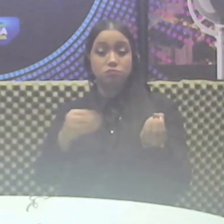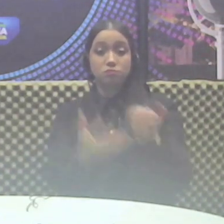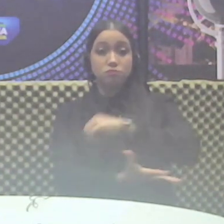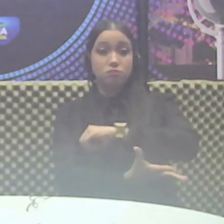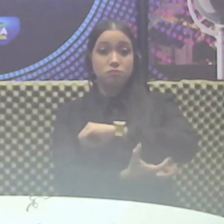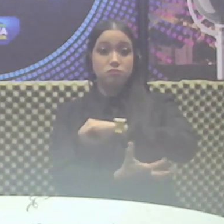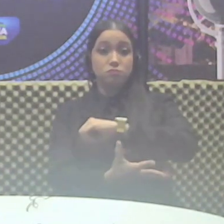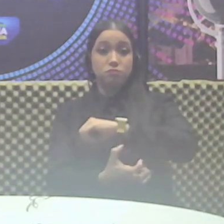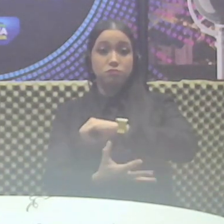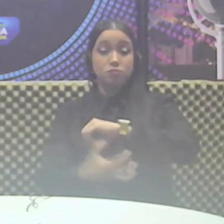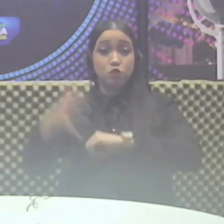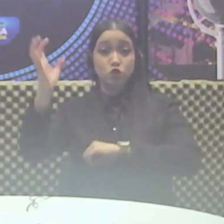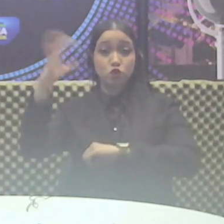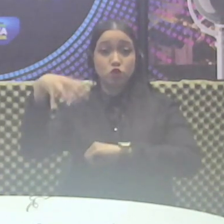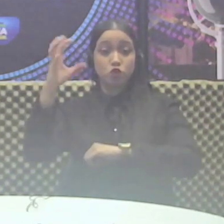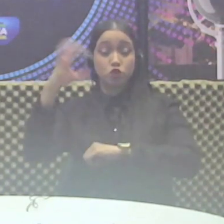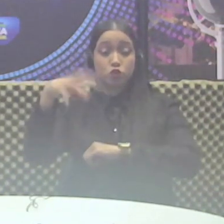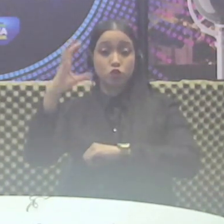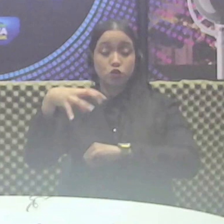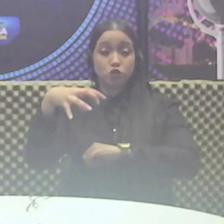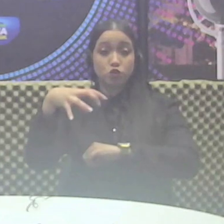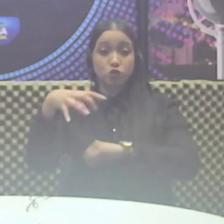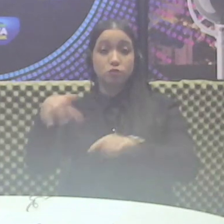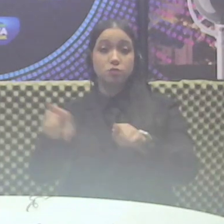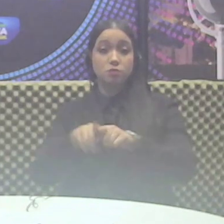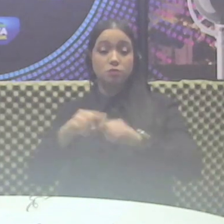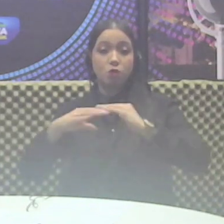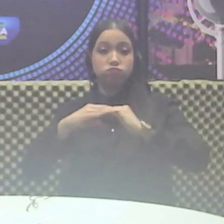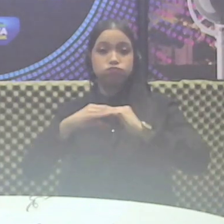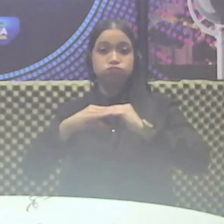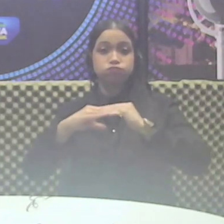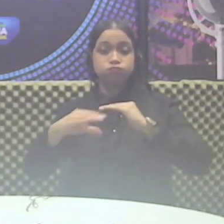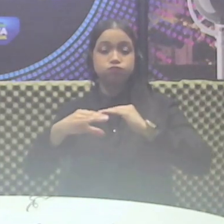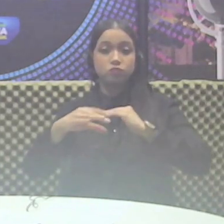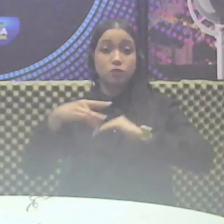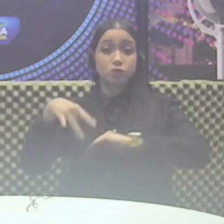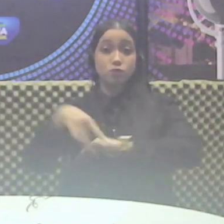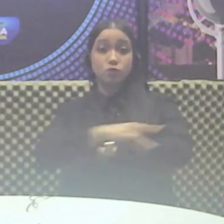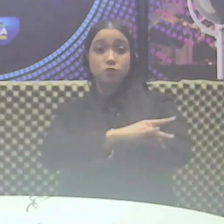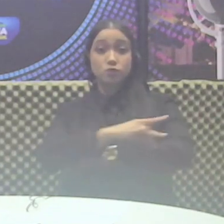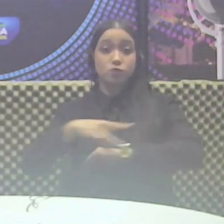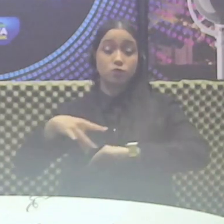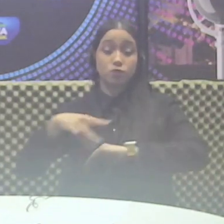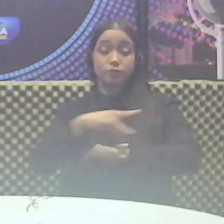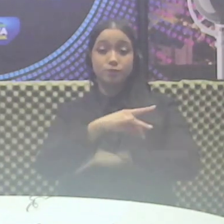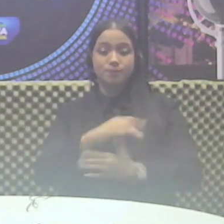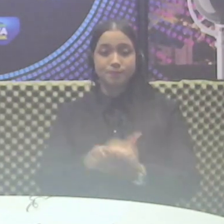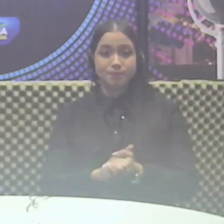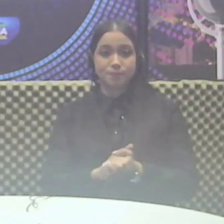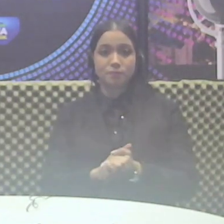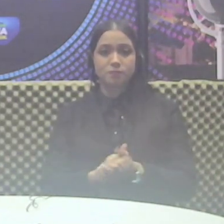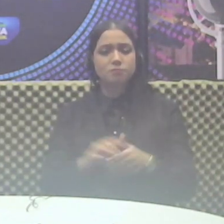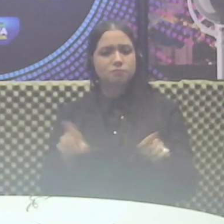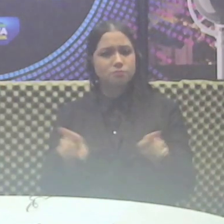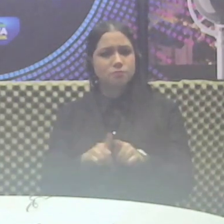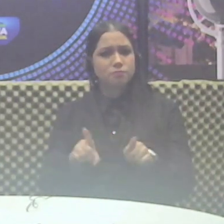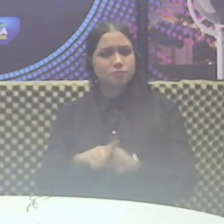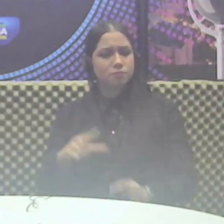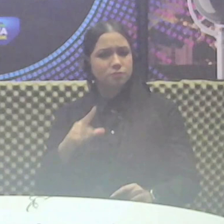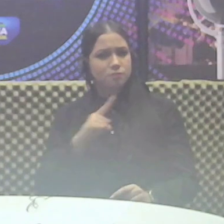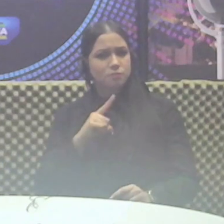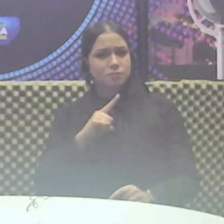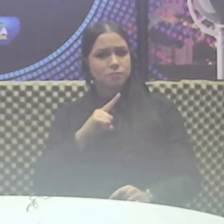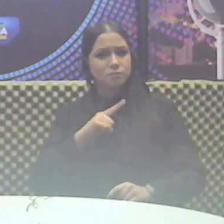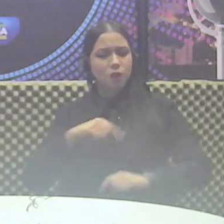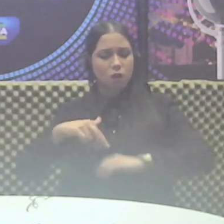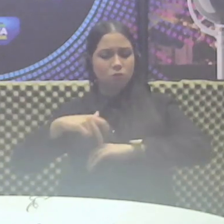drenagem pluvial para ampliar a rede, terraplenagem e pavimentação do trecho. Também serão realizados